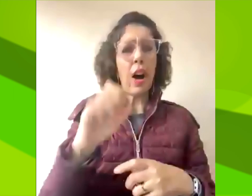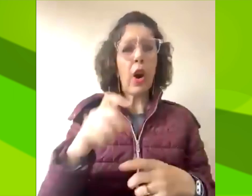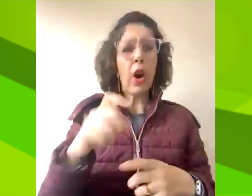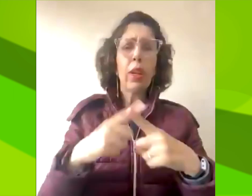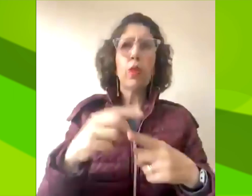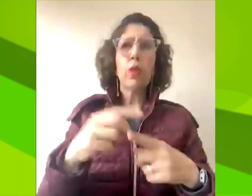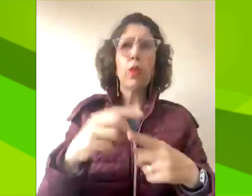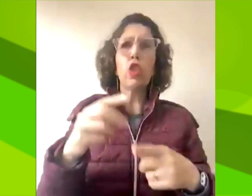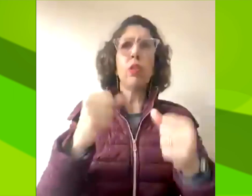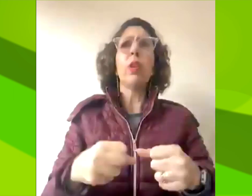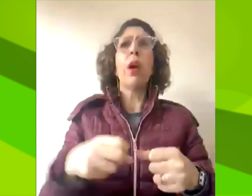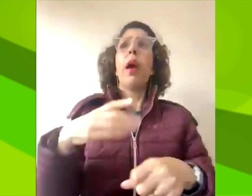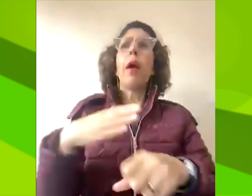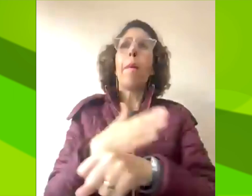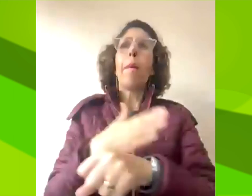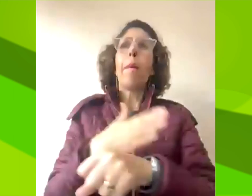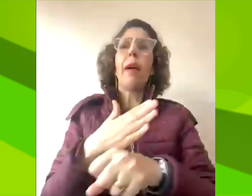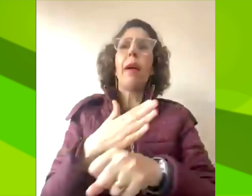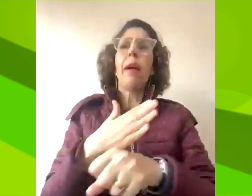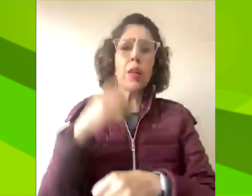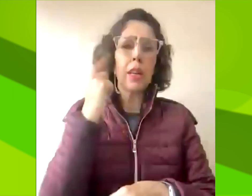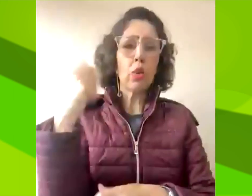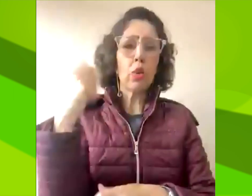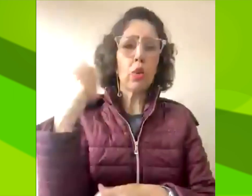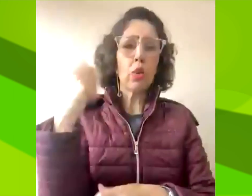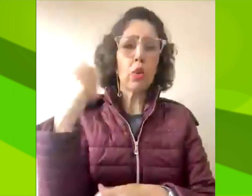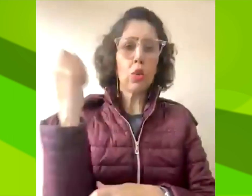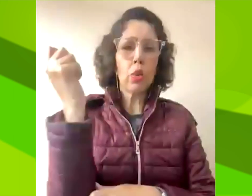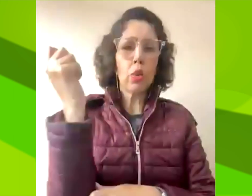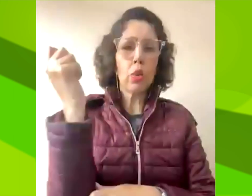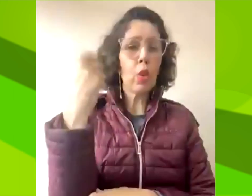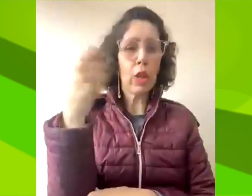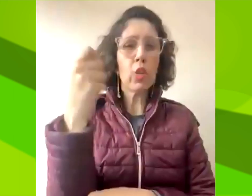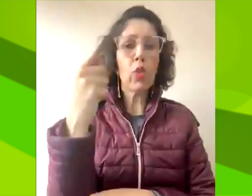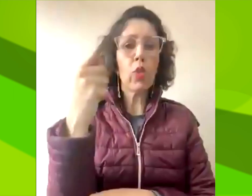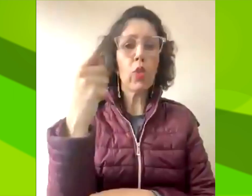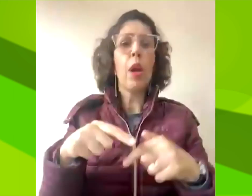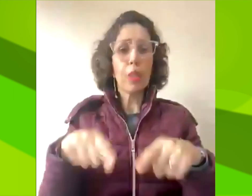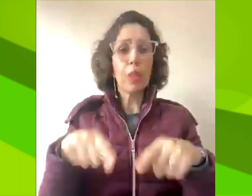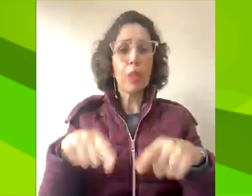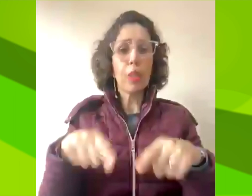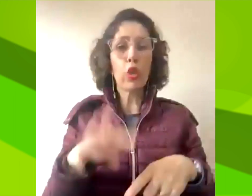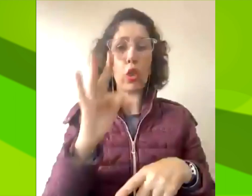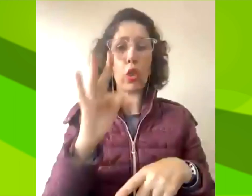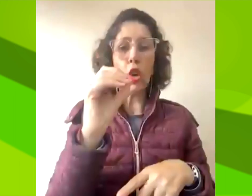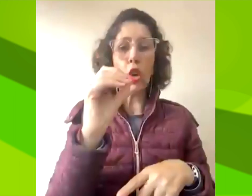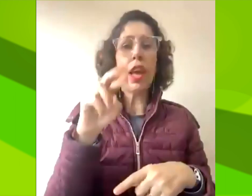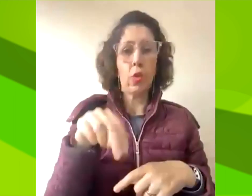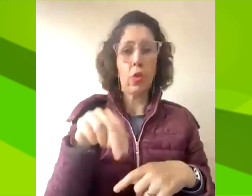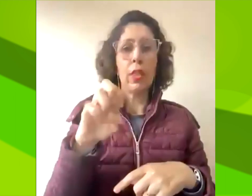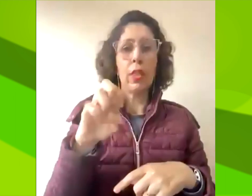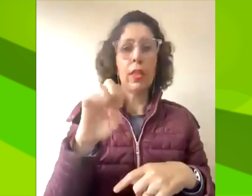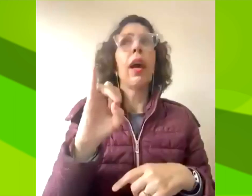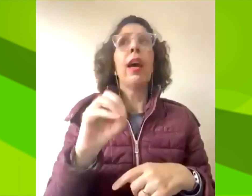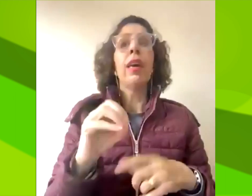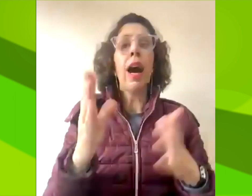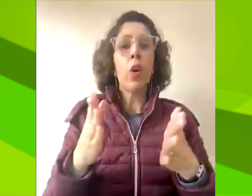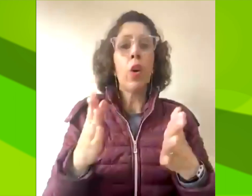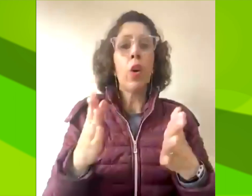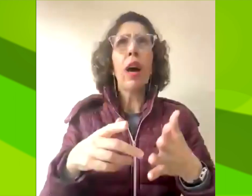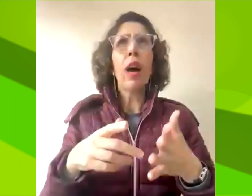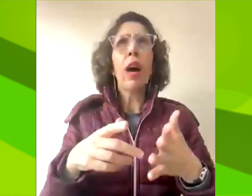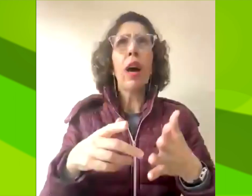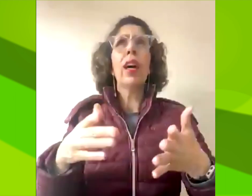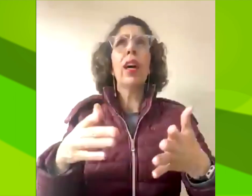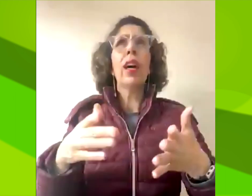participar surdos do Rio Grande do Sul, mas um torneio. E agora, esse ano,